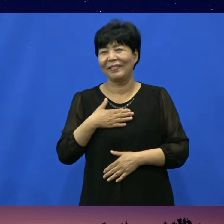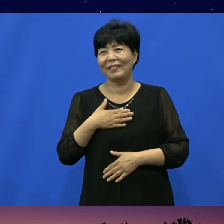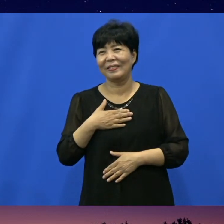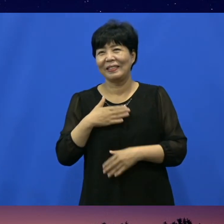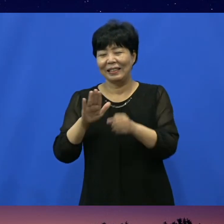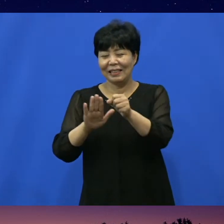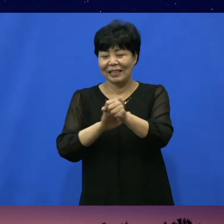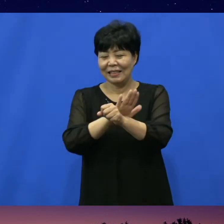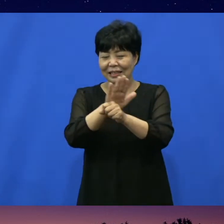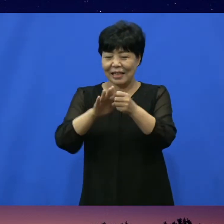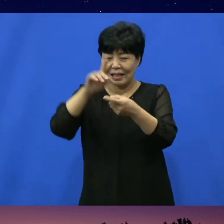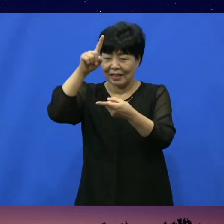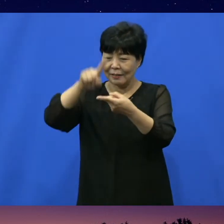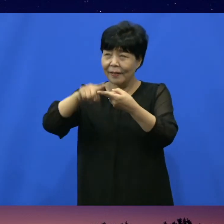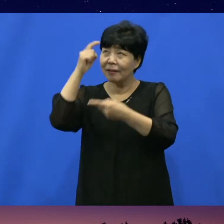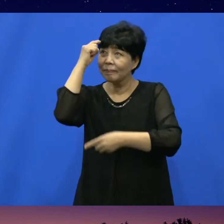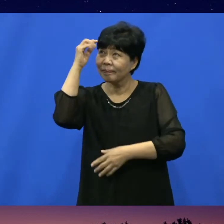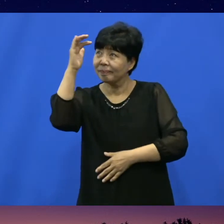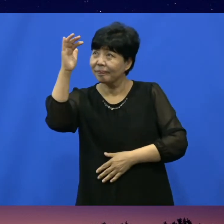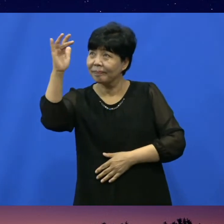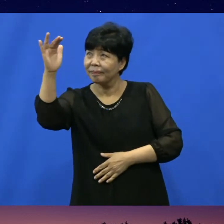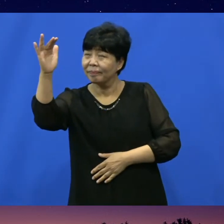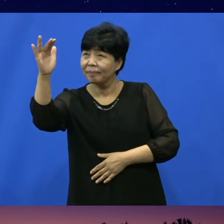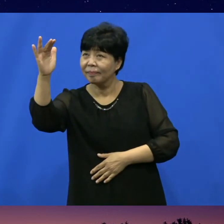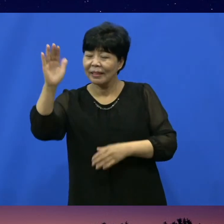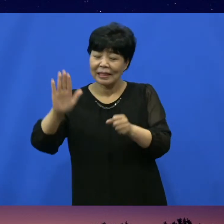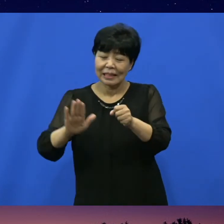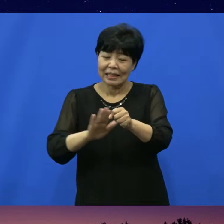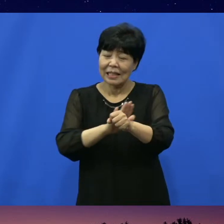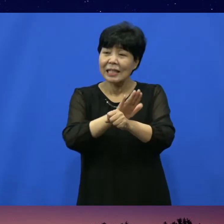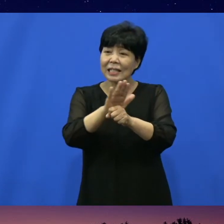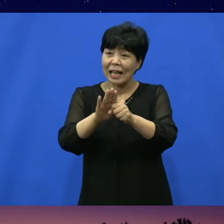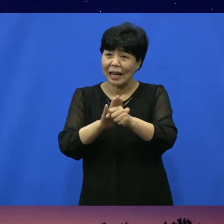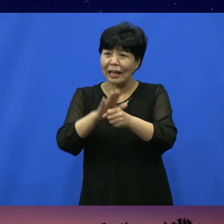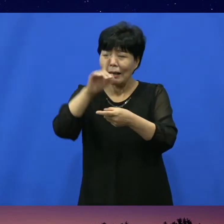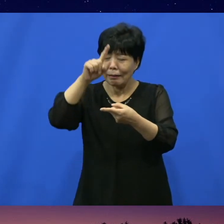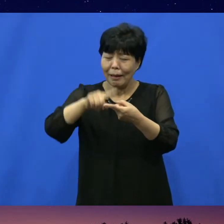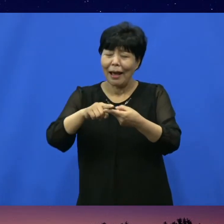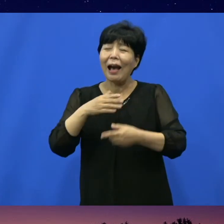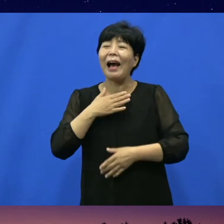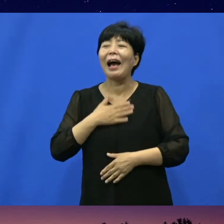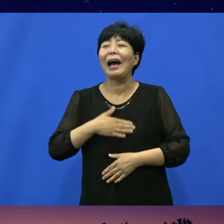사랑에 대한 갈망은 사랑을 아는 사람만이 가능한 거예요.